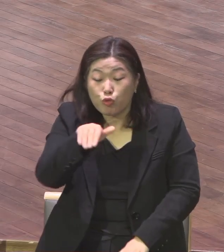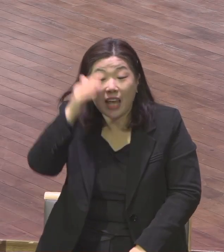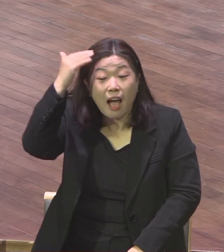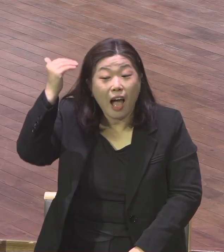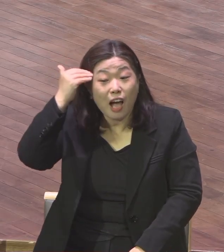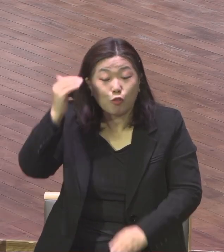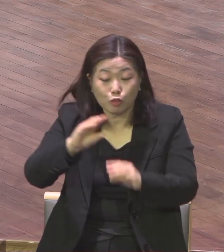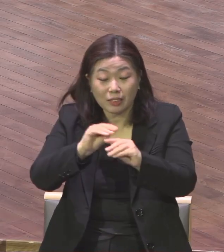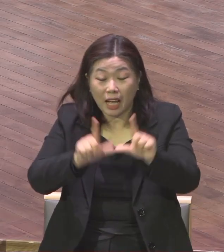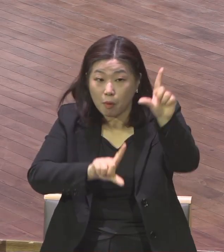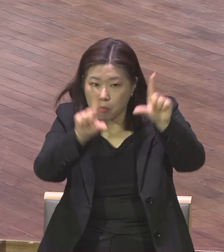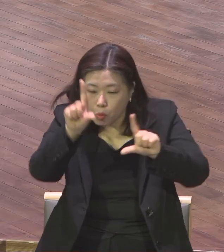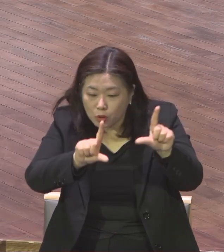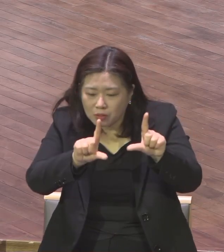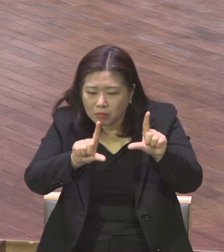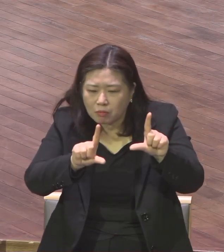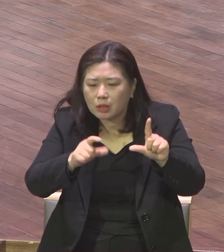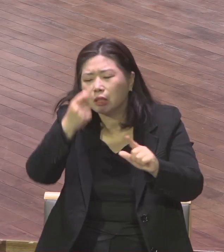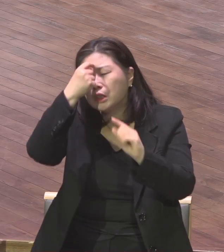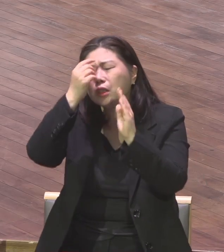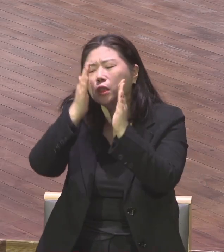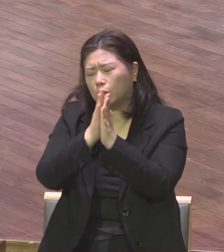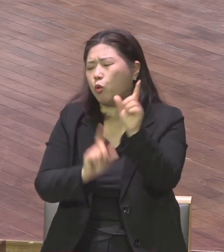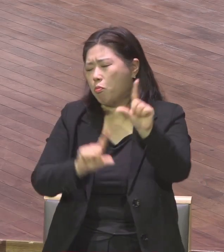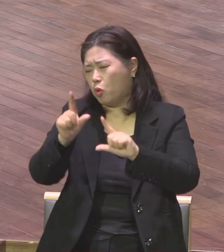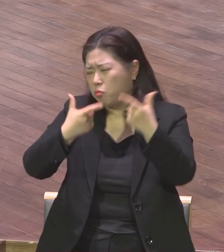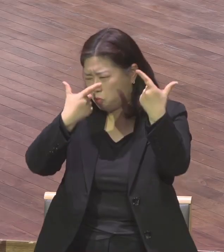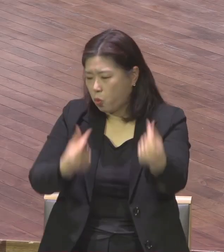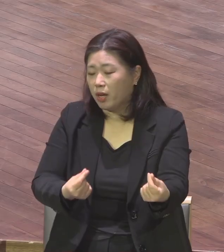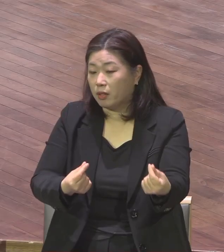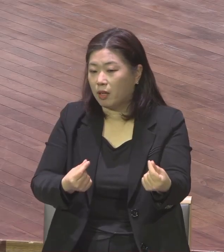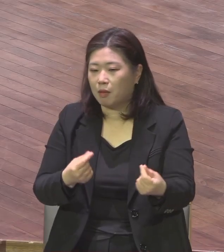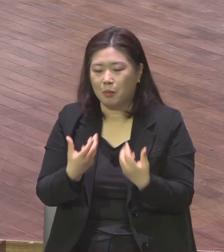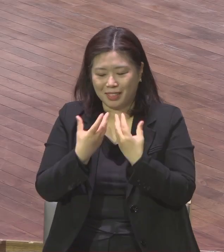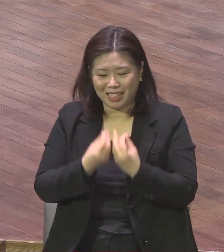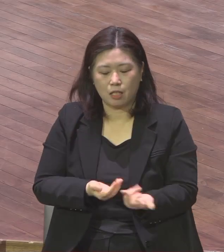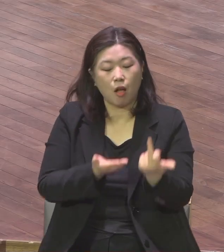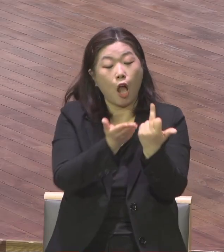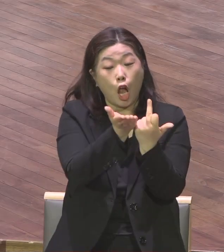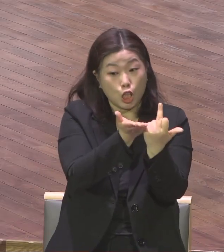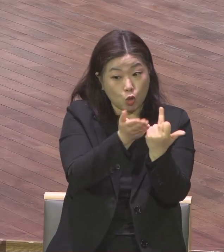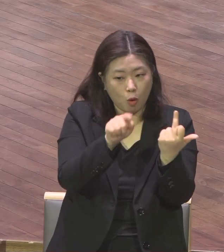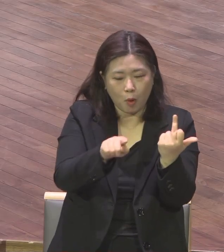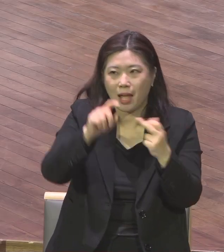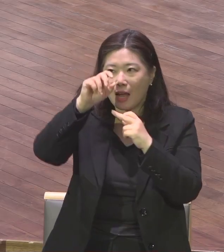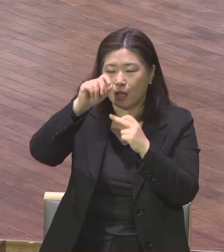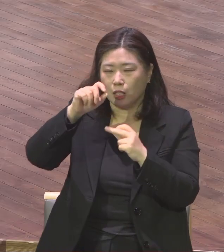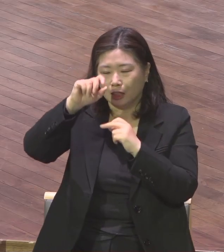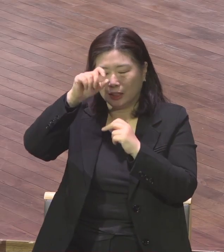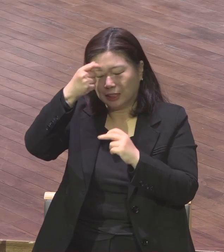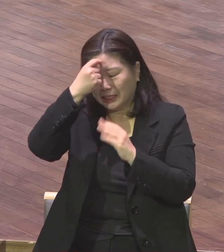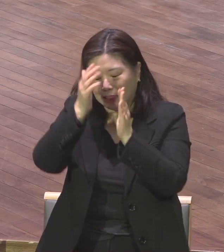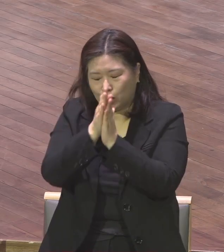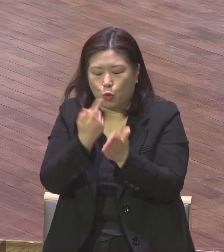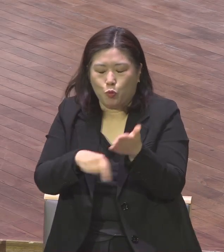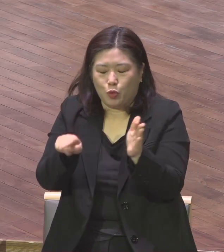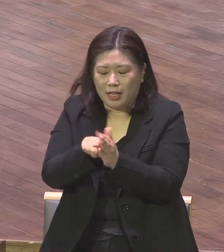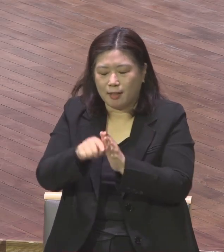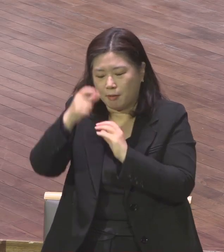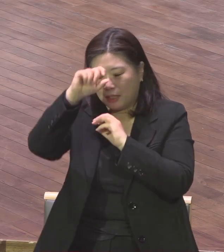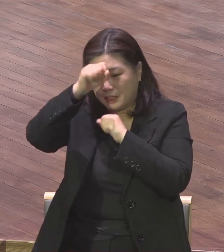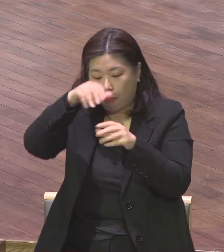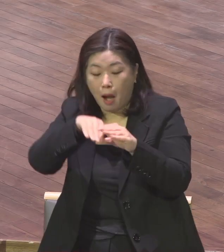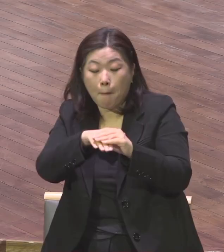제주도는 벗어놓은 신발이고 신발을 벗어놓은 것이고 본토는 무릎 꿇고 두 손 높이